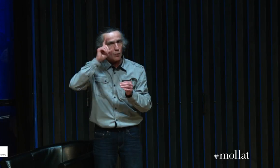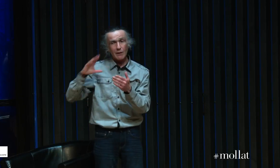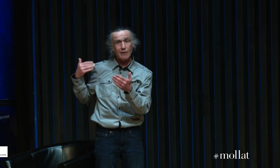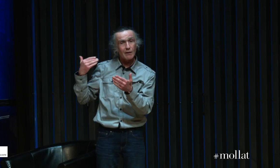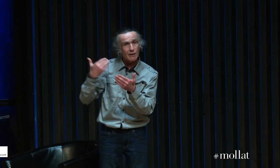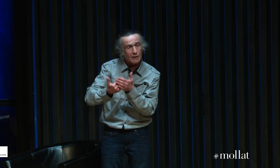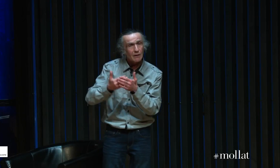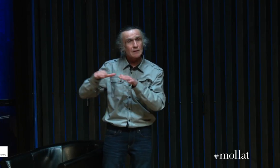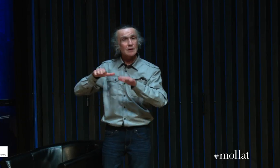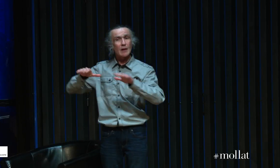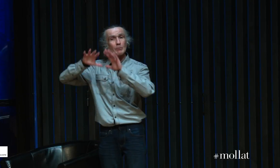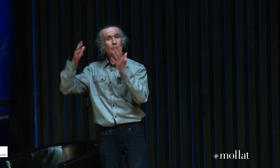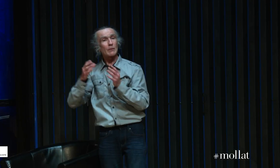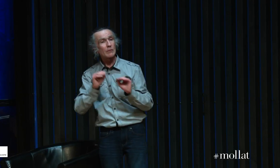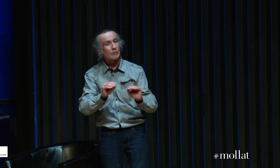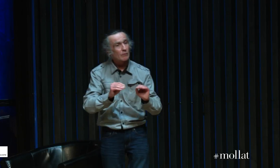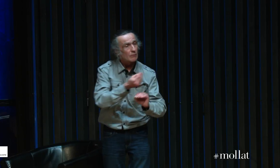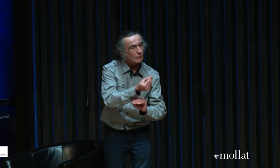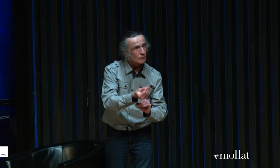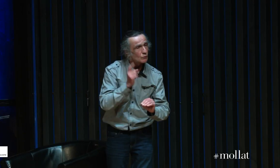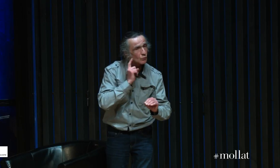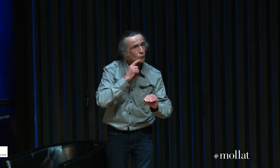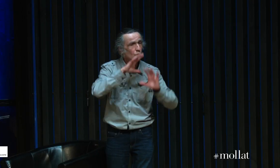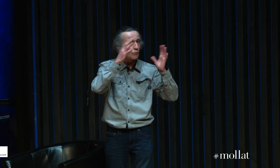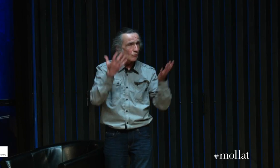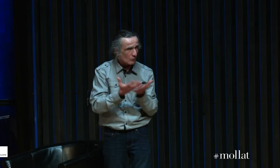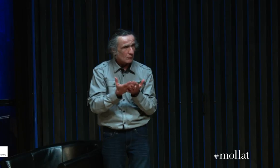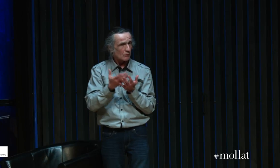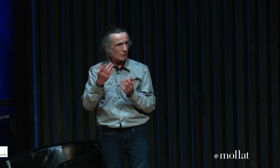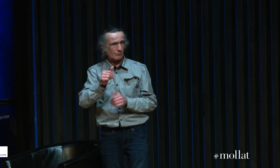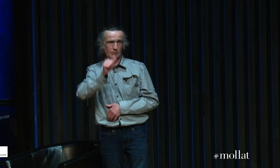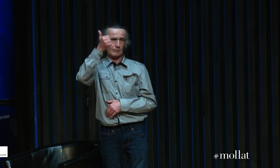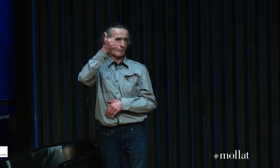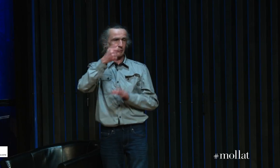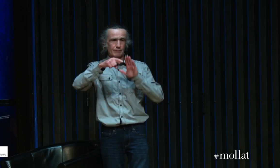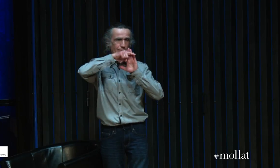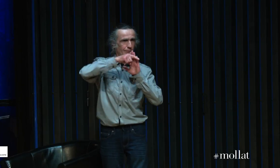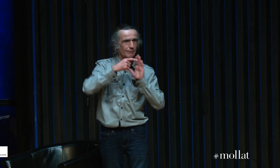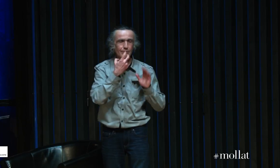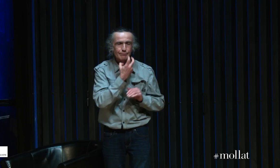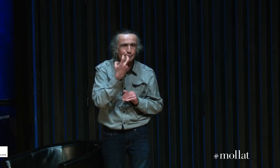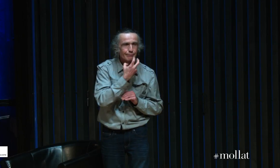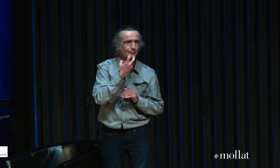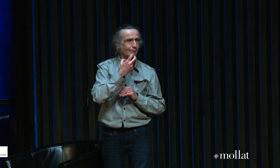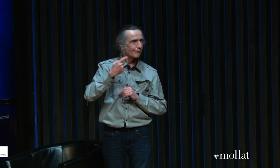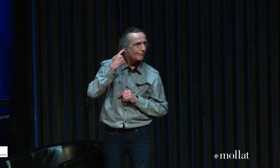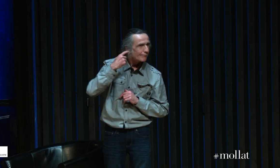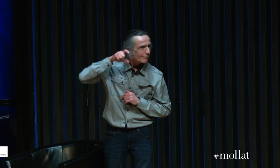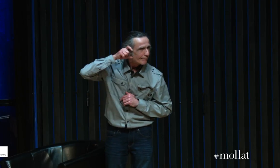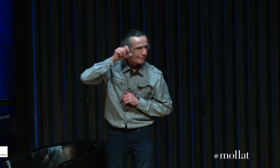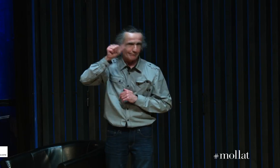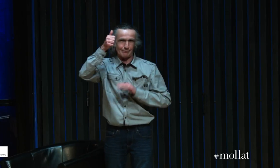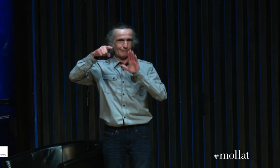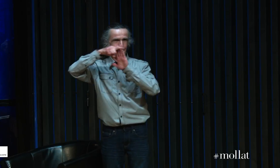recherches, essayent d'émettre et de trouver des solutions sur des méthodes adaptées à l'éducation des enfants sourds, mais vraiment avec un